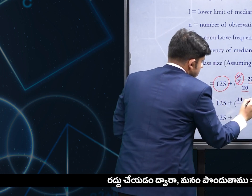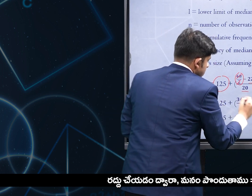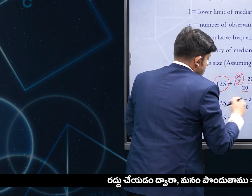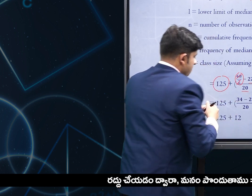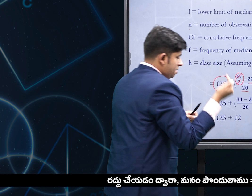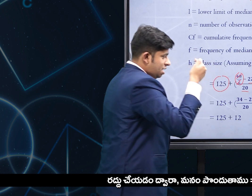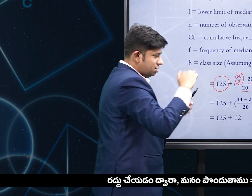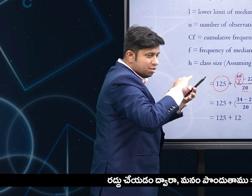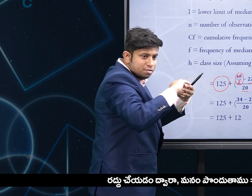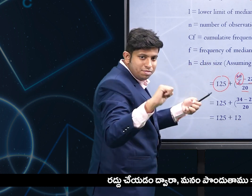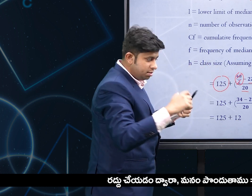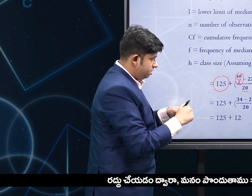22/20 ఇంటూ 20